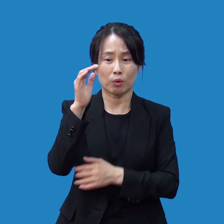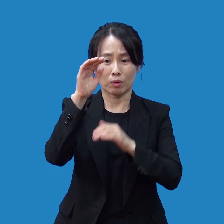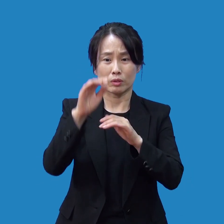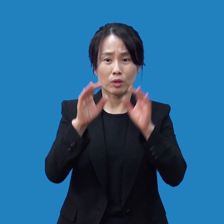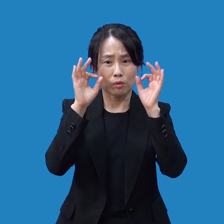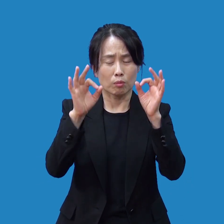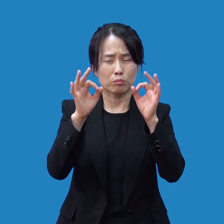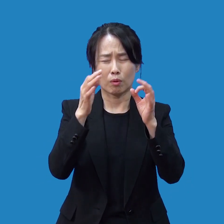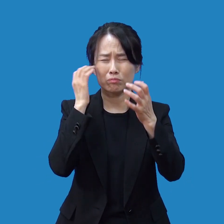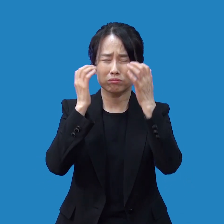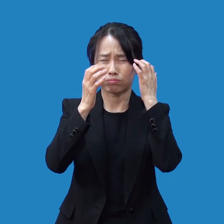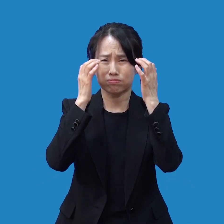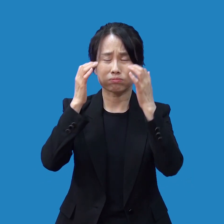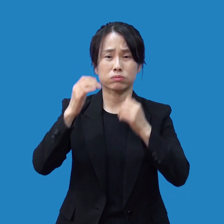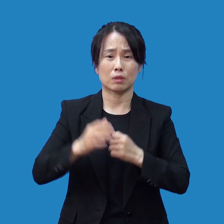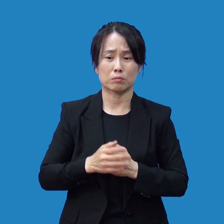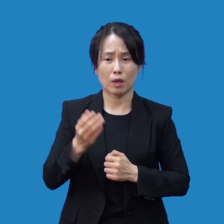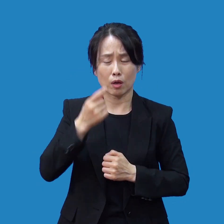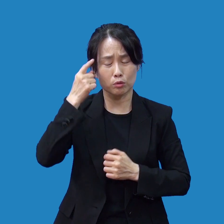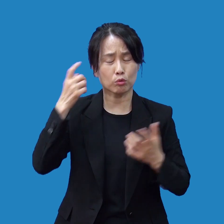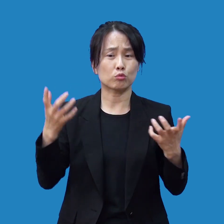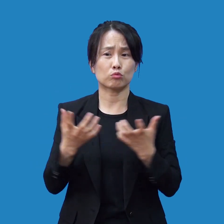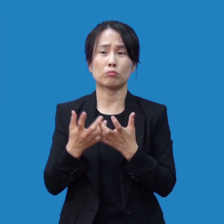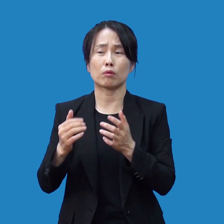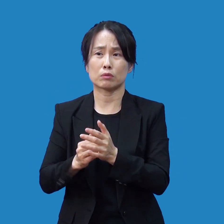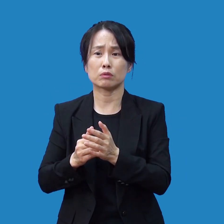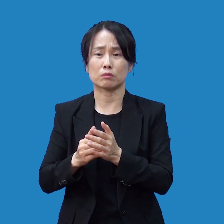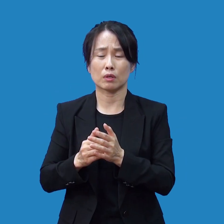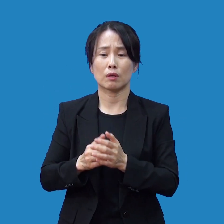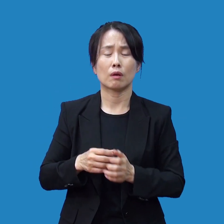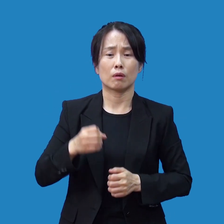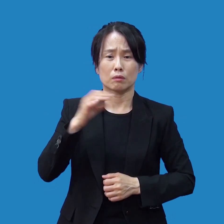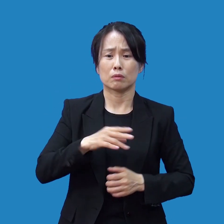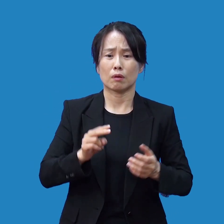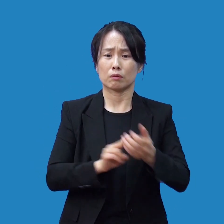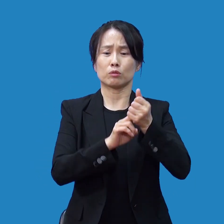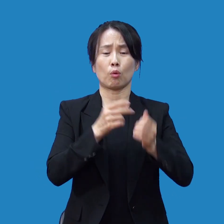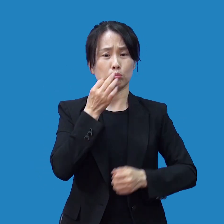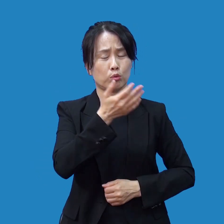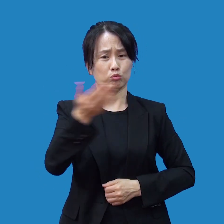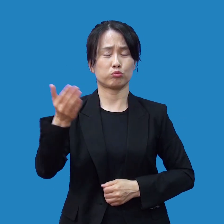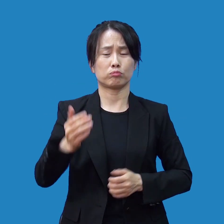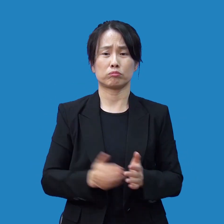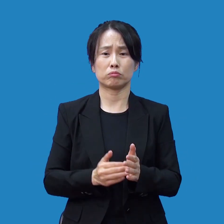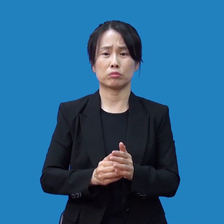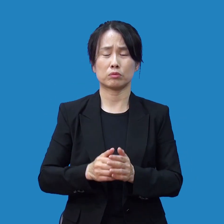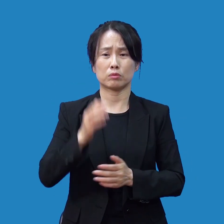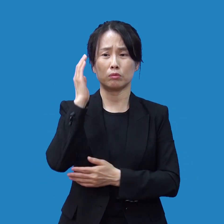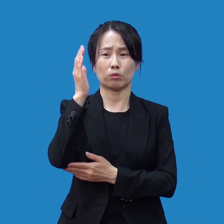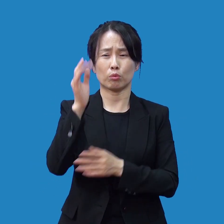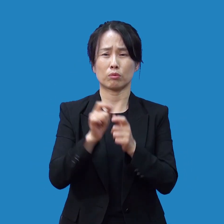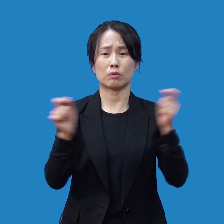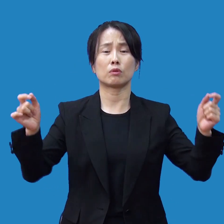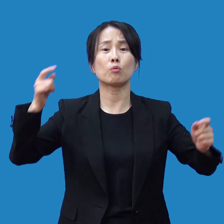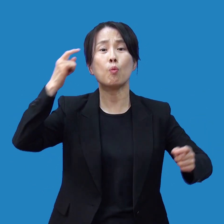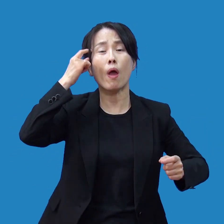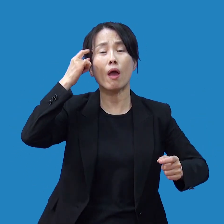그래 복잡하나, 성령 충만 받았으면 그냥 막 불 받아가지고 끝내면 되지 왜 이렇게 말이 기나 이렇게